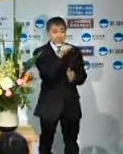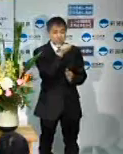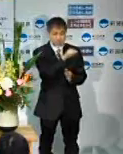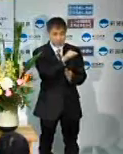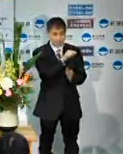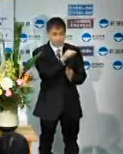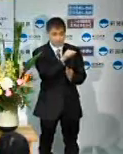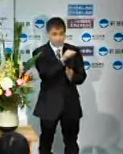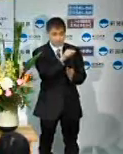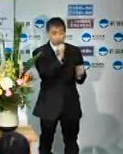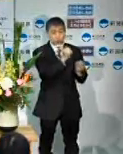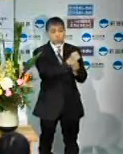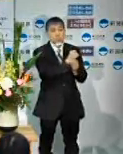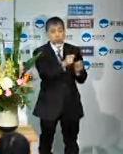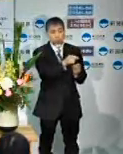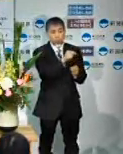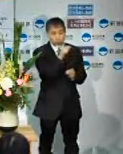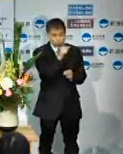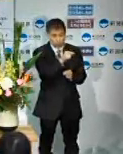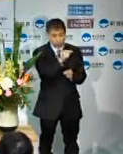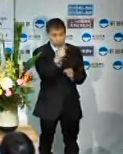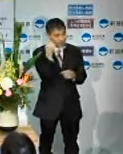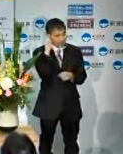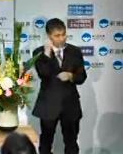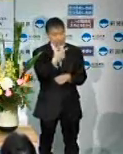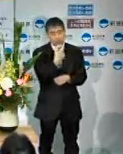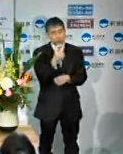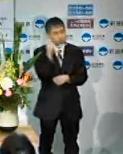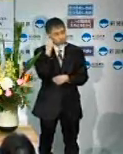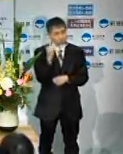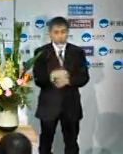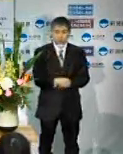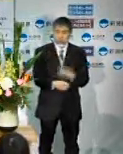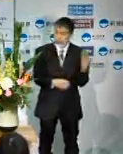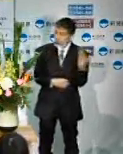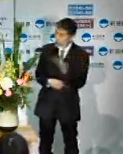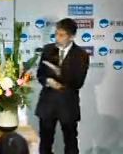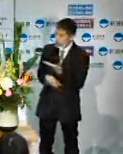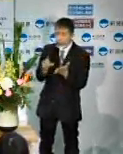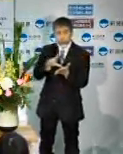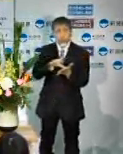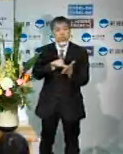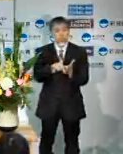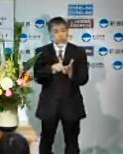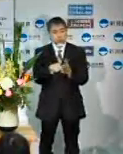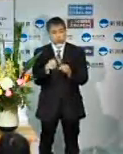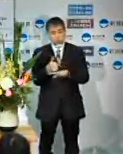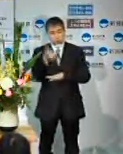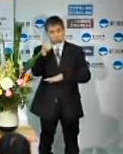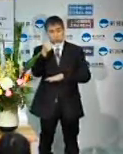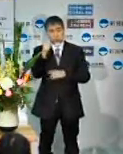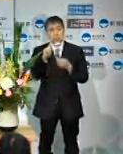ひ考えていただきたいというふうに思っています。 地